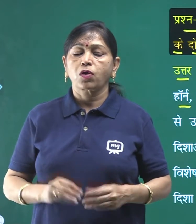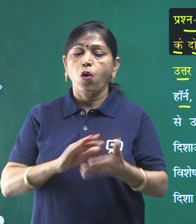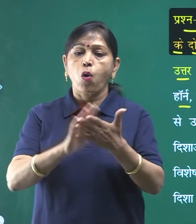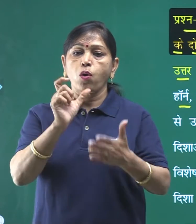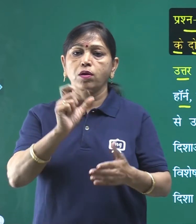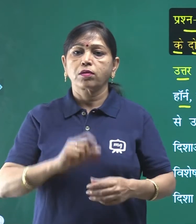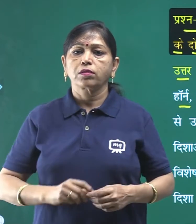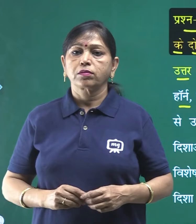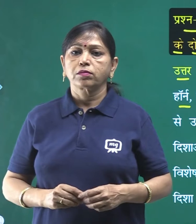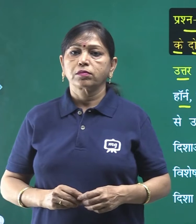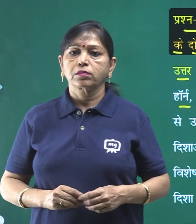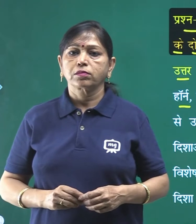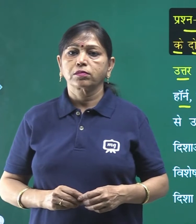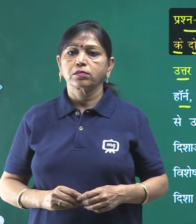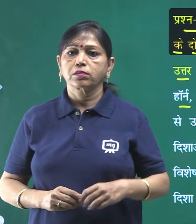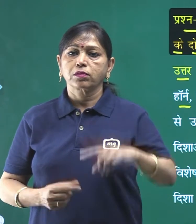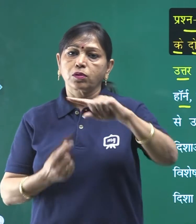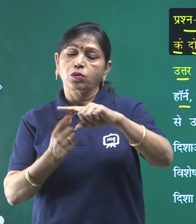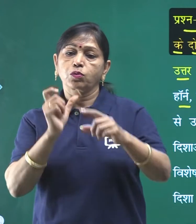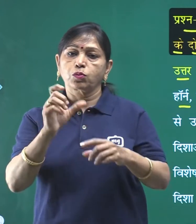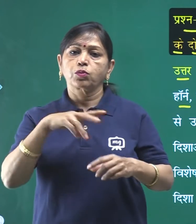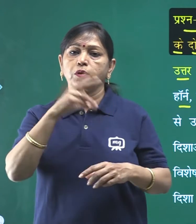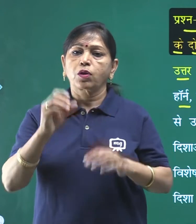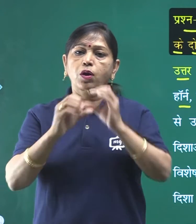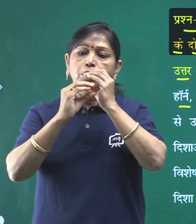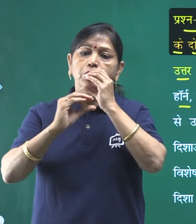हॉर्न, तूर्य तथा शहनाई